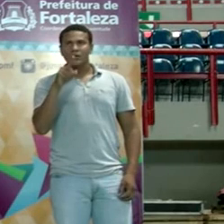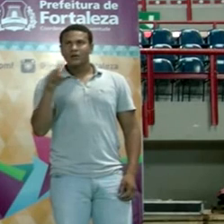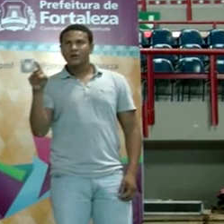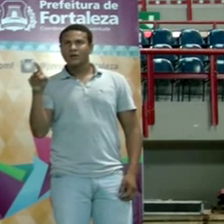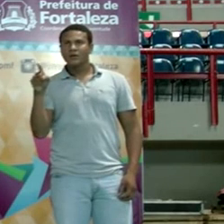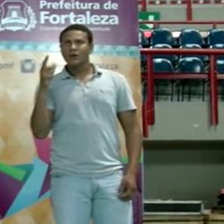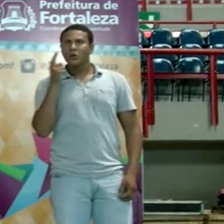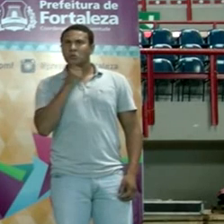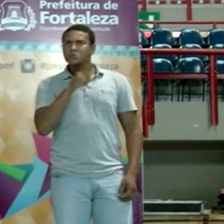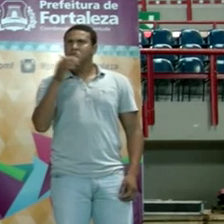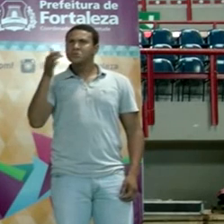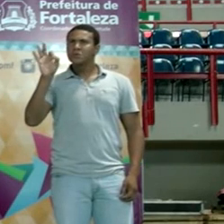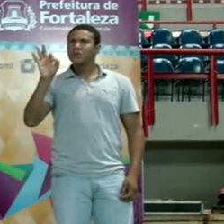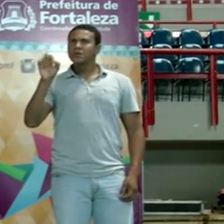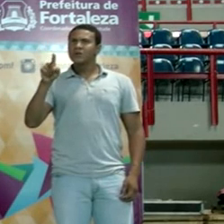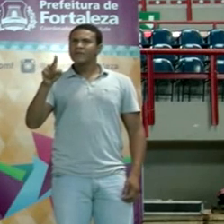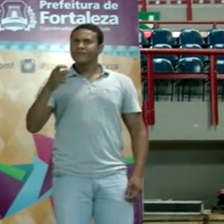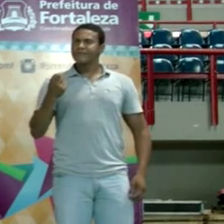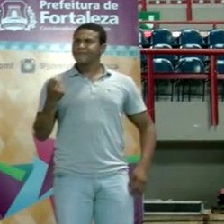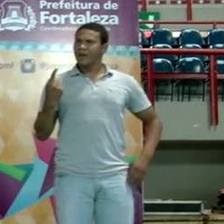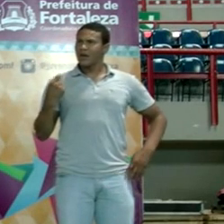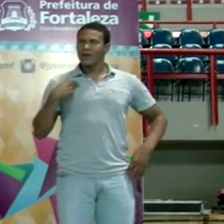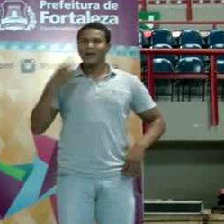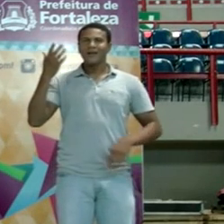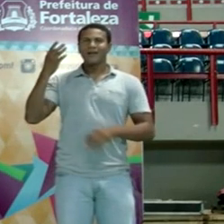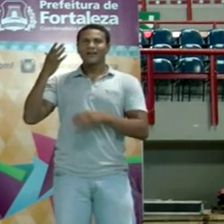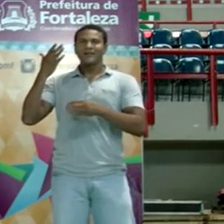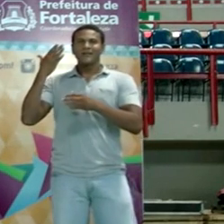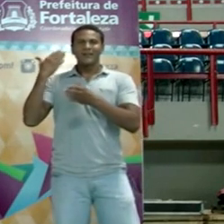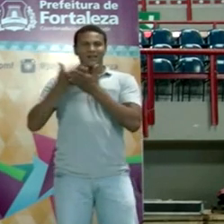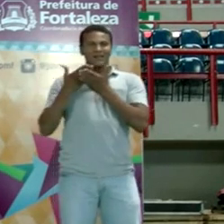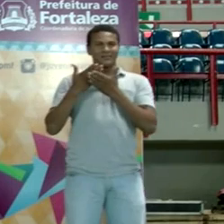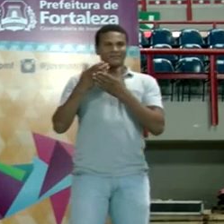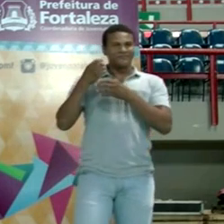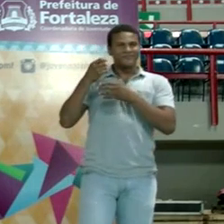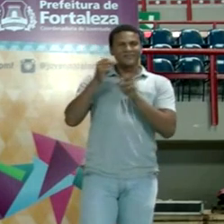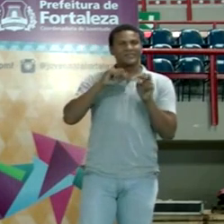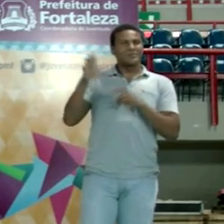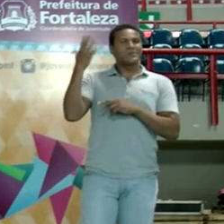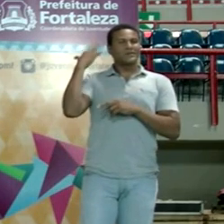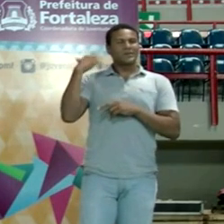Vocês reconheceram 10? Rapaz, eu passei essa aula semana passada. Eu estava fazendo essa aula de